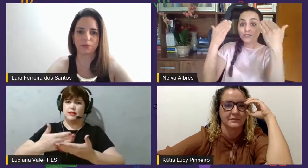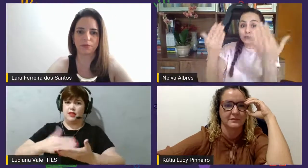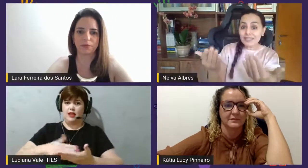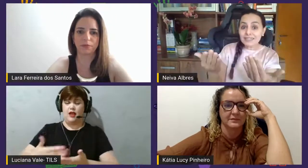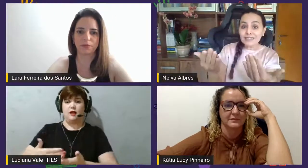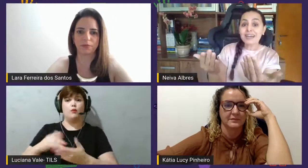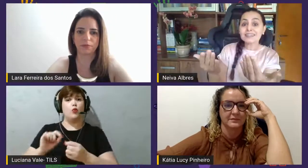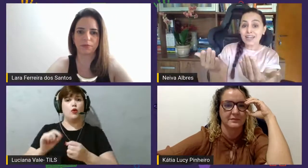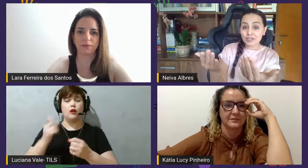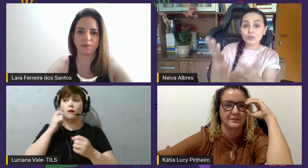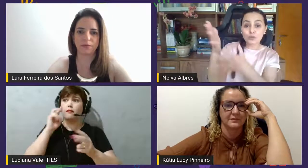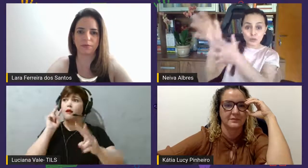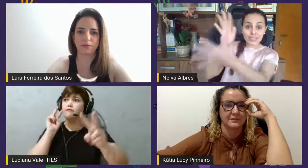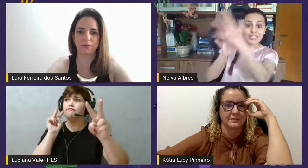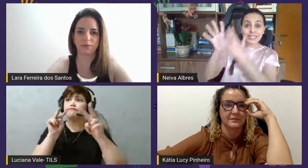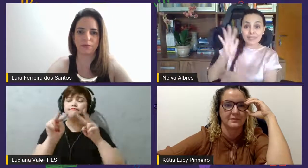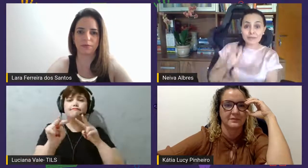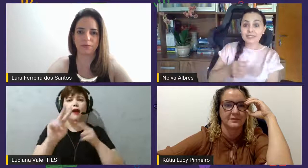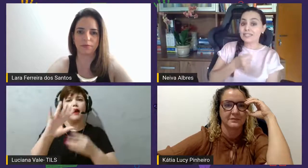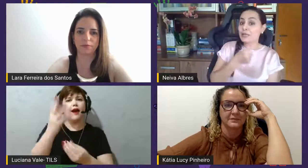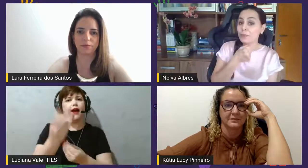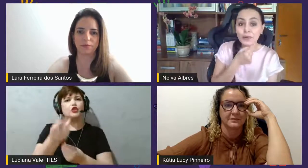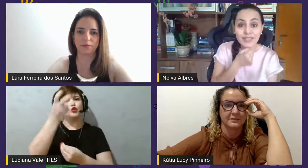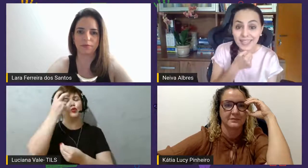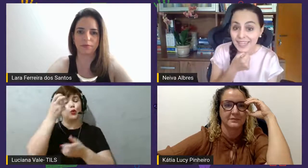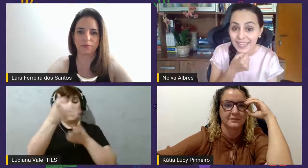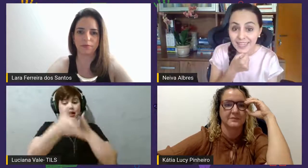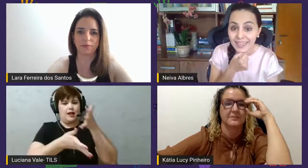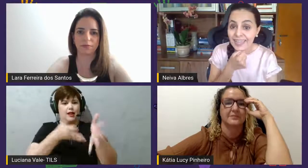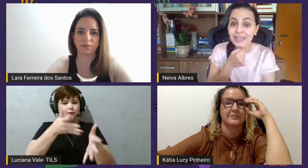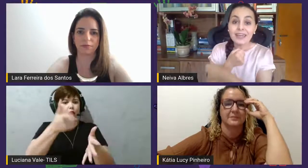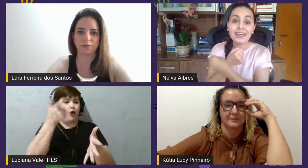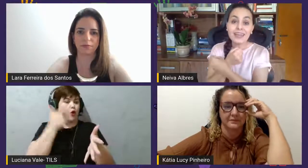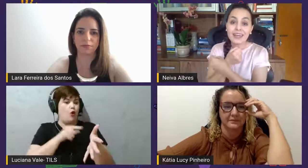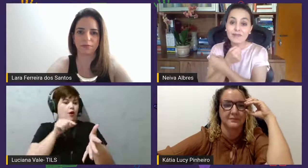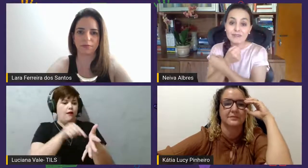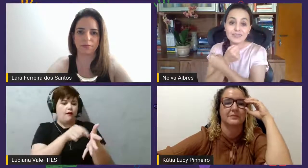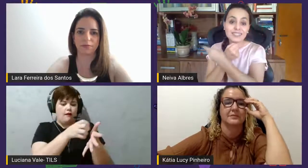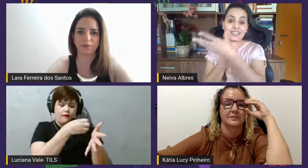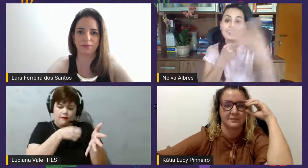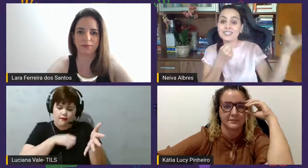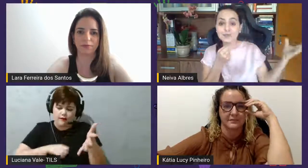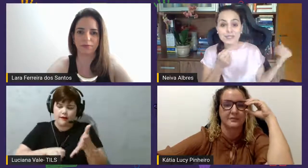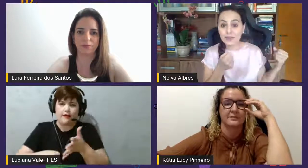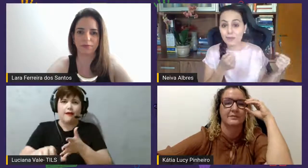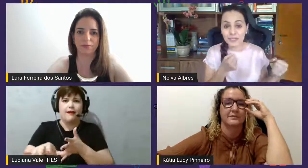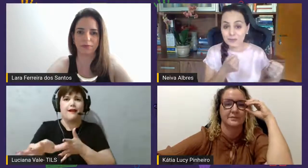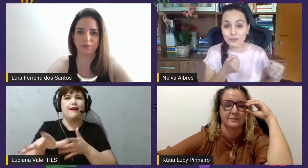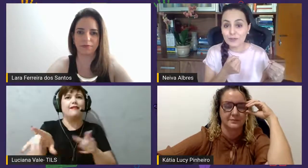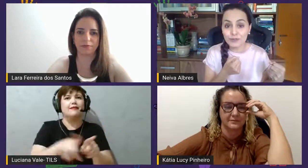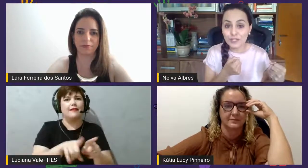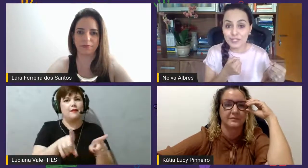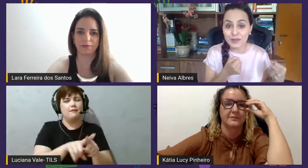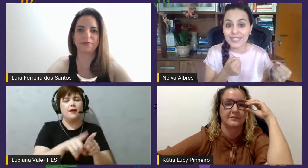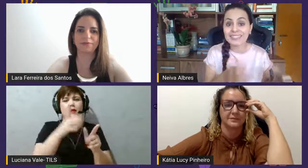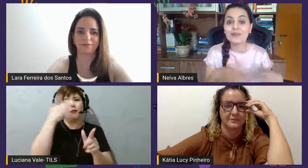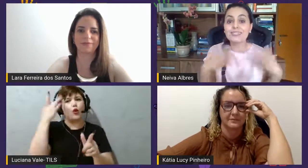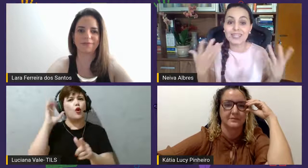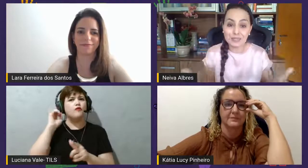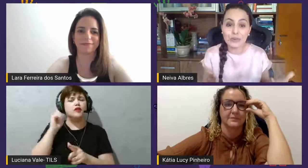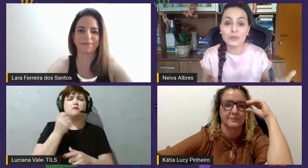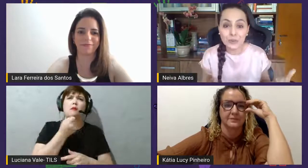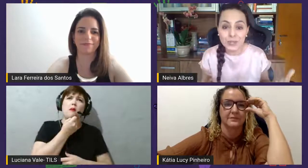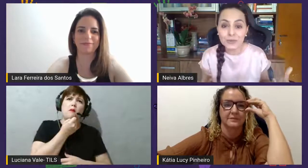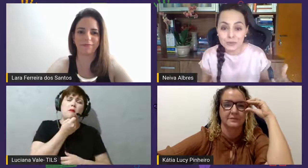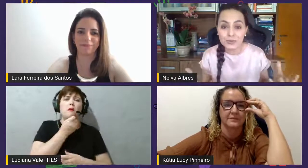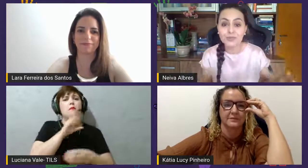para visualizar essa arte e cultura em Libras e poder fazer essa transmissão para as pessoas ouvintes, para que eles tenham